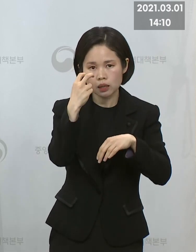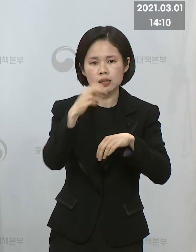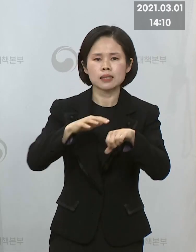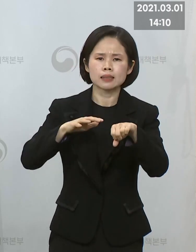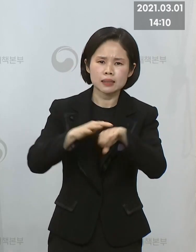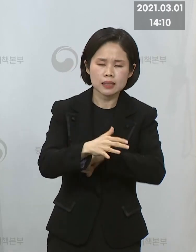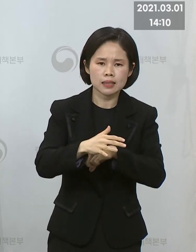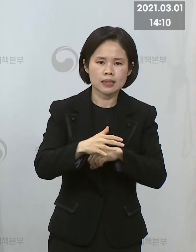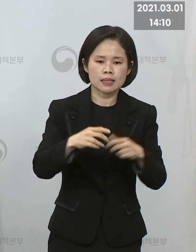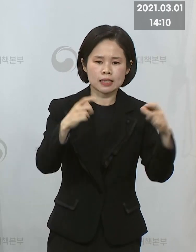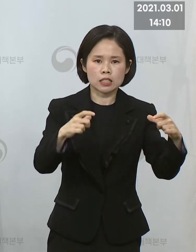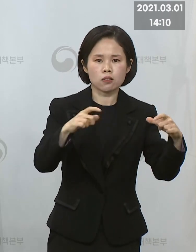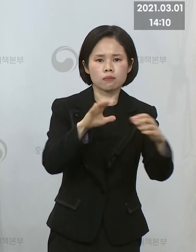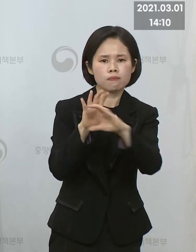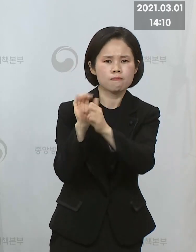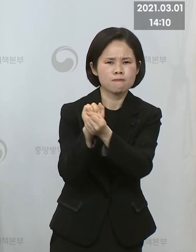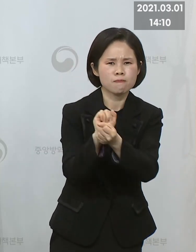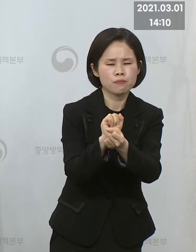하겠습니다.